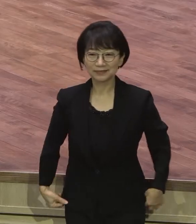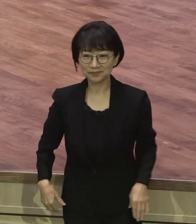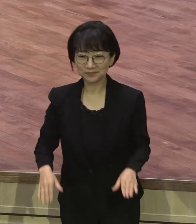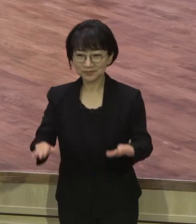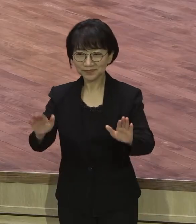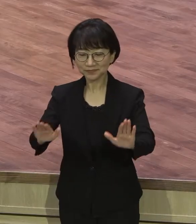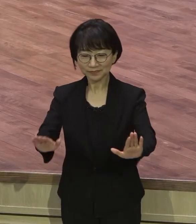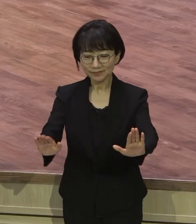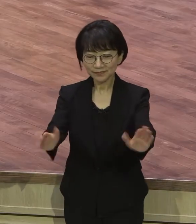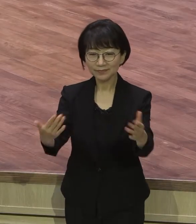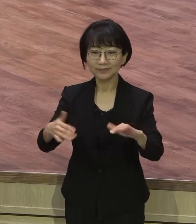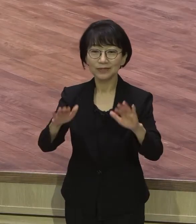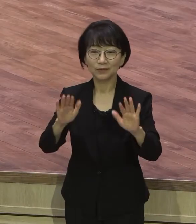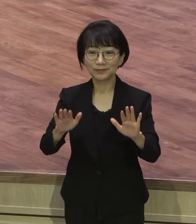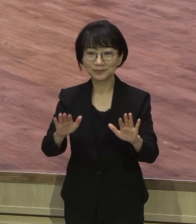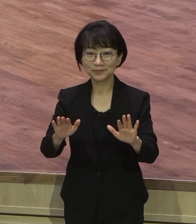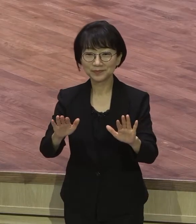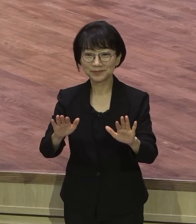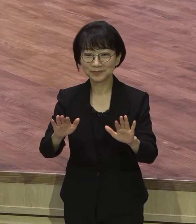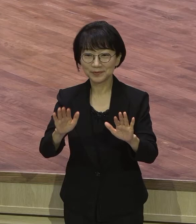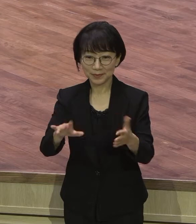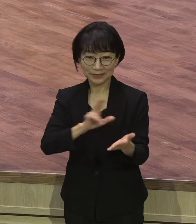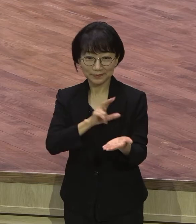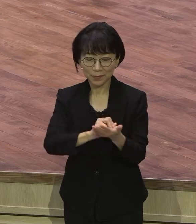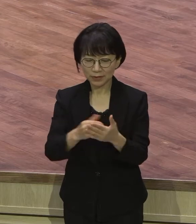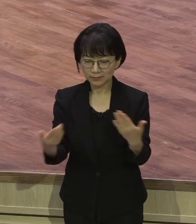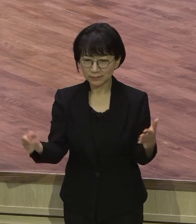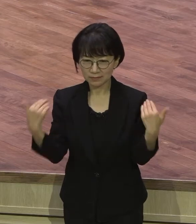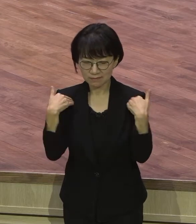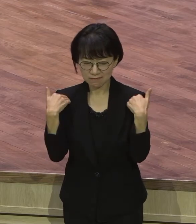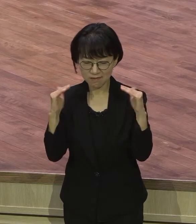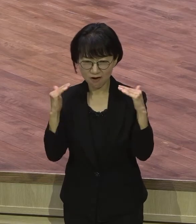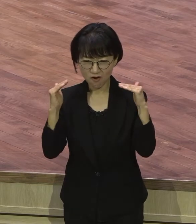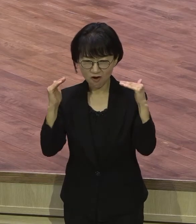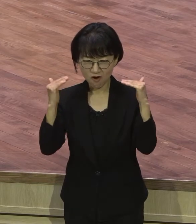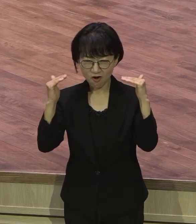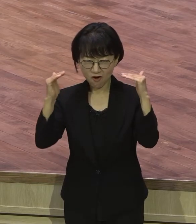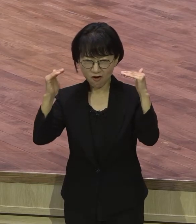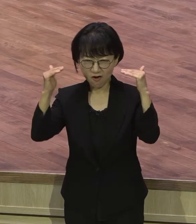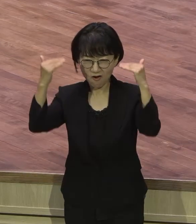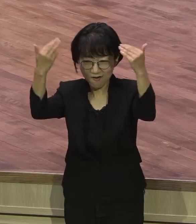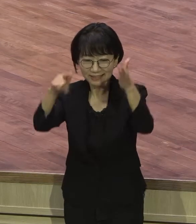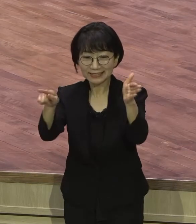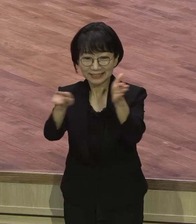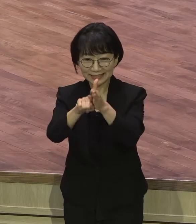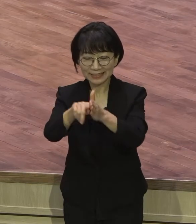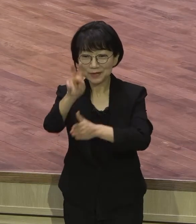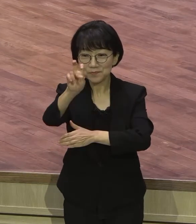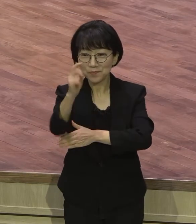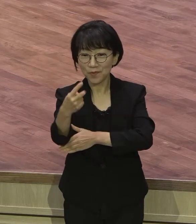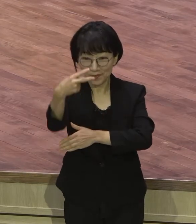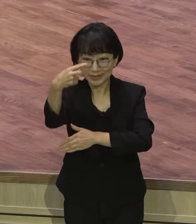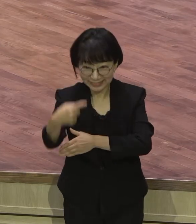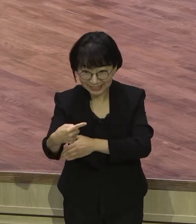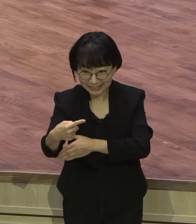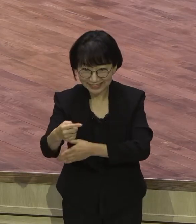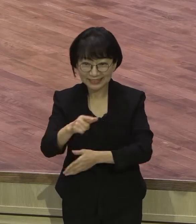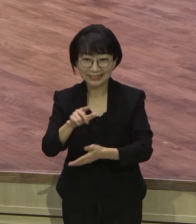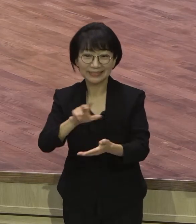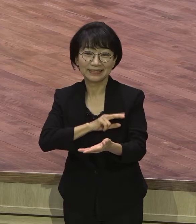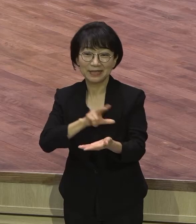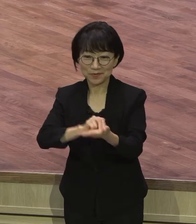또 이거 드릴 말씀 가지고 성장하는 신앙 모더람 제목으로 말씀을 드립니다. 오늘은 맥주